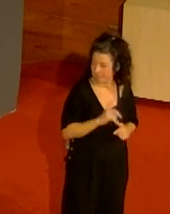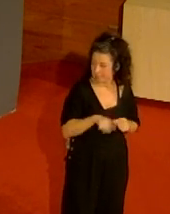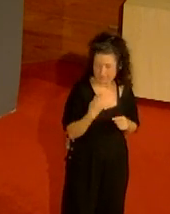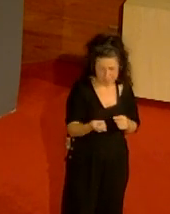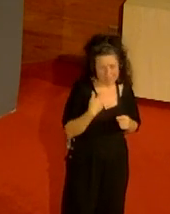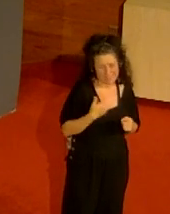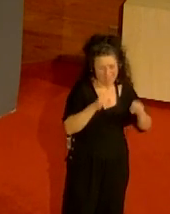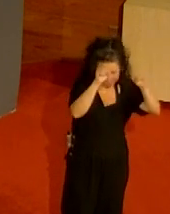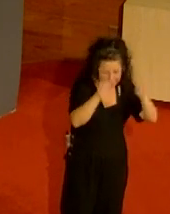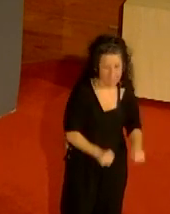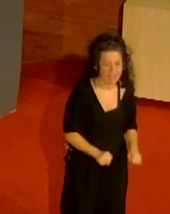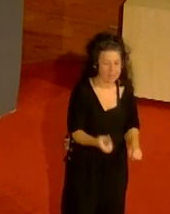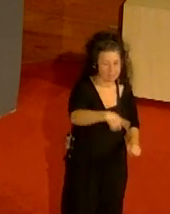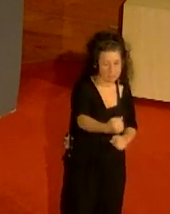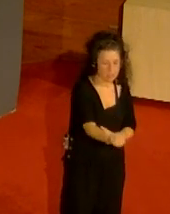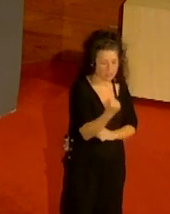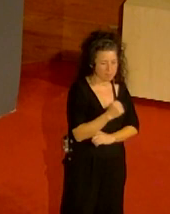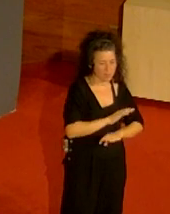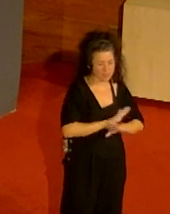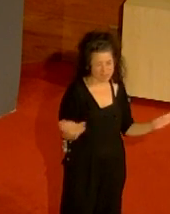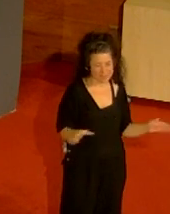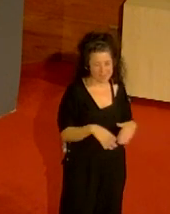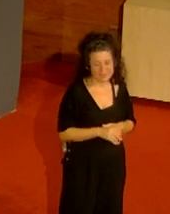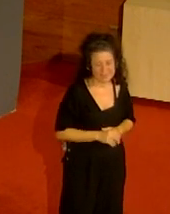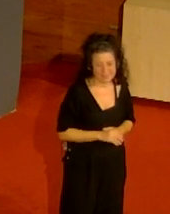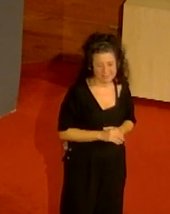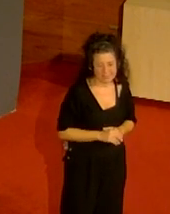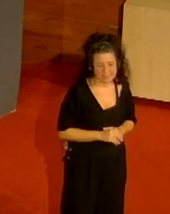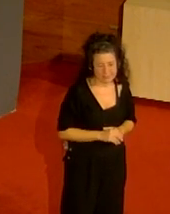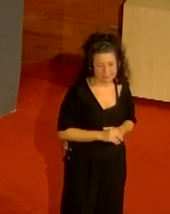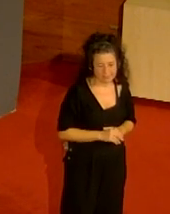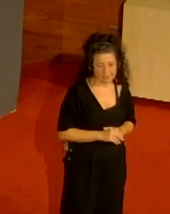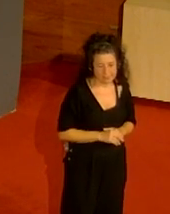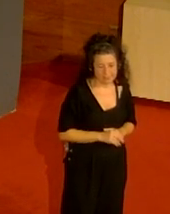cerrarán, pero nos daréis apoyo, no hay problema. No hay problema.